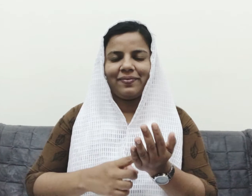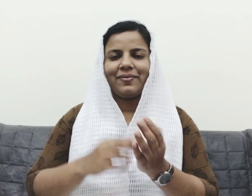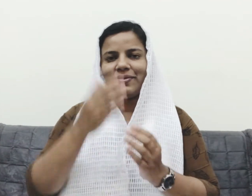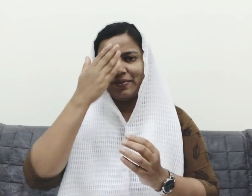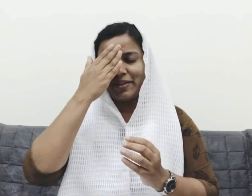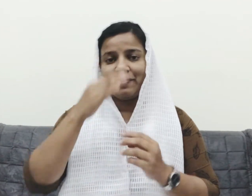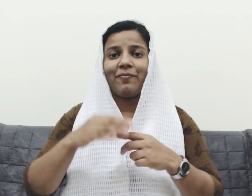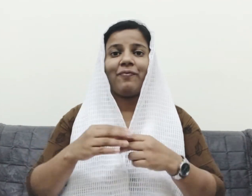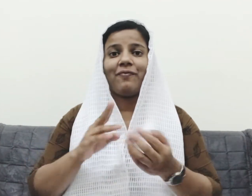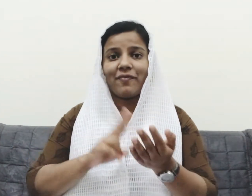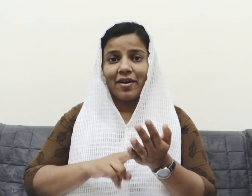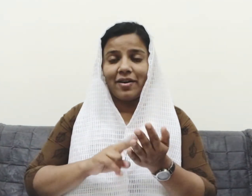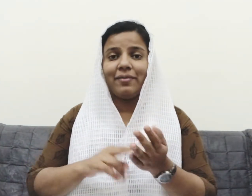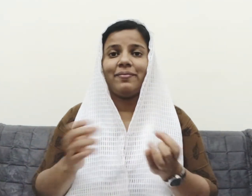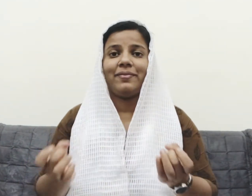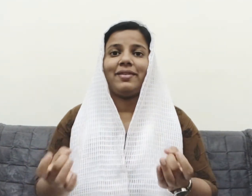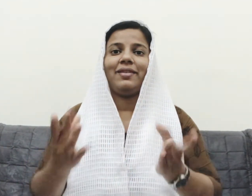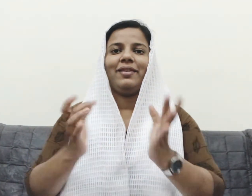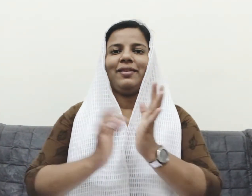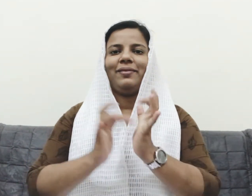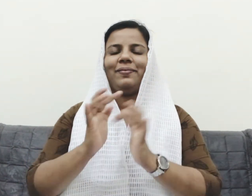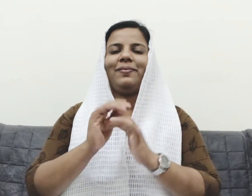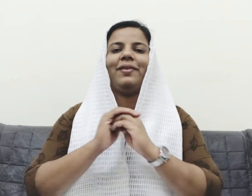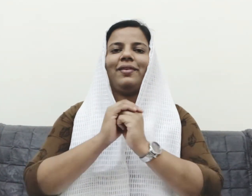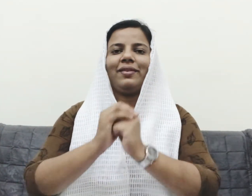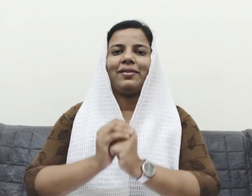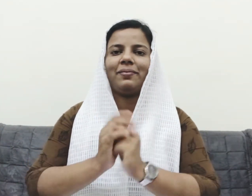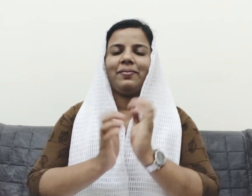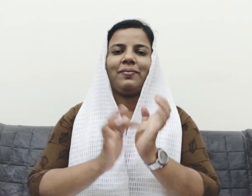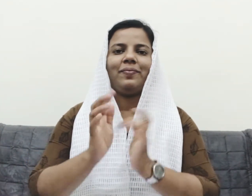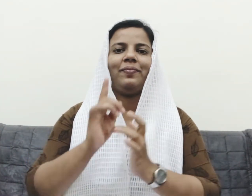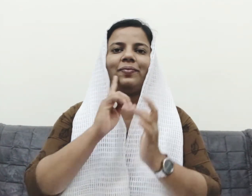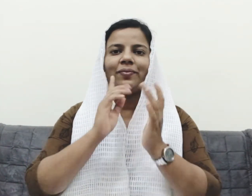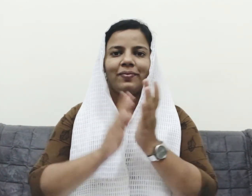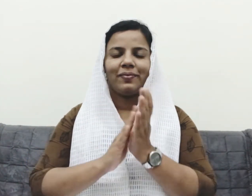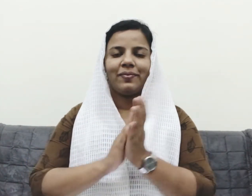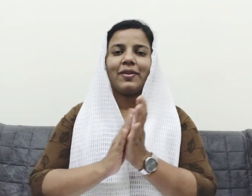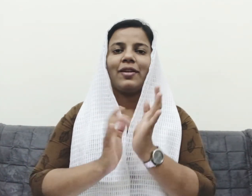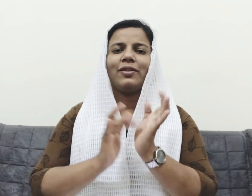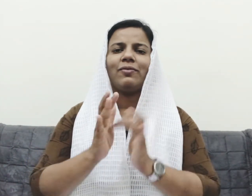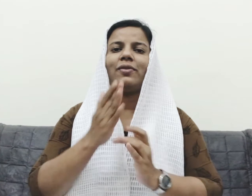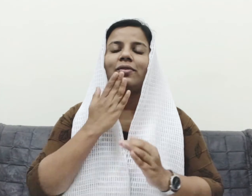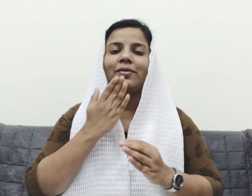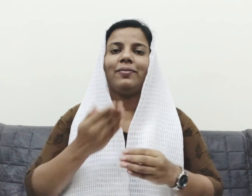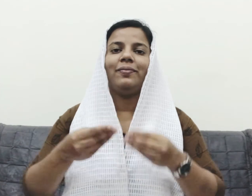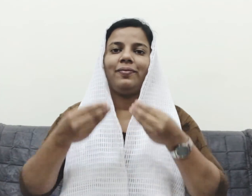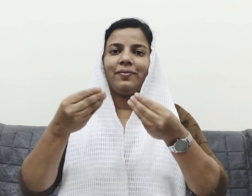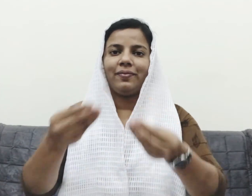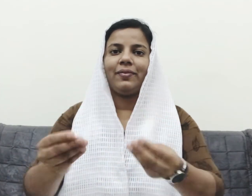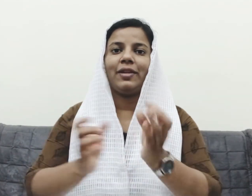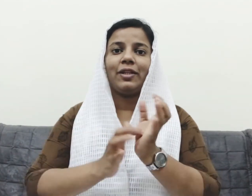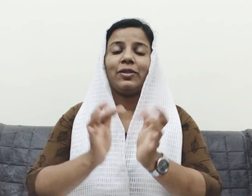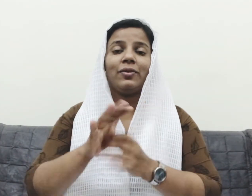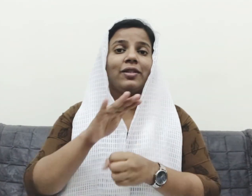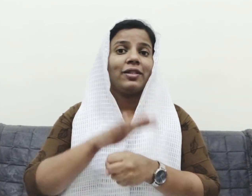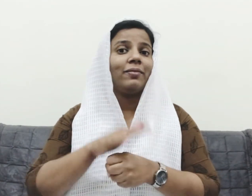സ്തോത്രം, വ്യാഴാഴ്ച പ്രഭാതത്തിൽ നമ്മുടെ കർത്താവിനെ ആരാധിക്കുവാൻ, കർത്താവിനെ സ്തുതിക്കുവാൻ, കർത്താവിനെ നന്ദി പറയുവാൻ, കർത്താവിൻ്റെ ശബ്ദം കേൾക്കുവാൻ